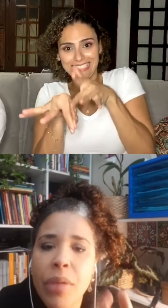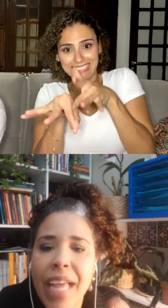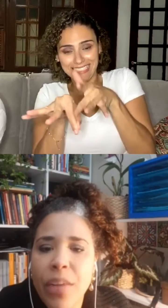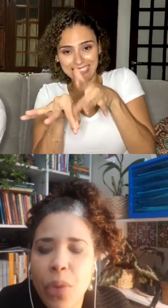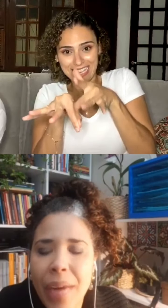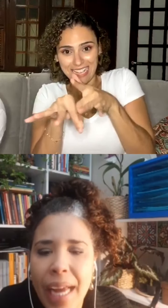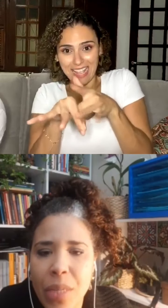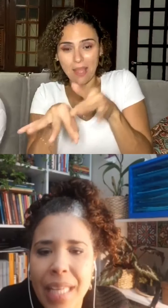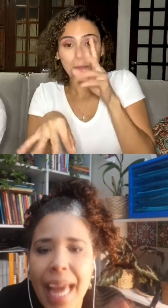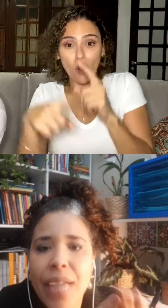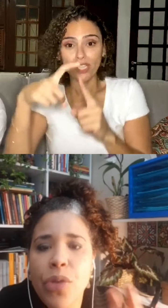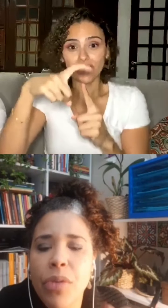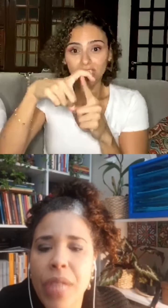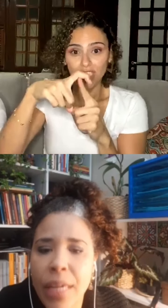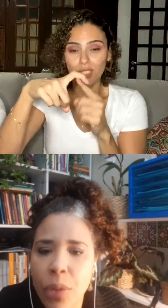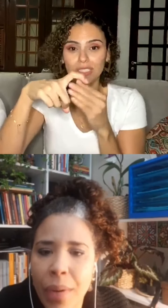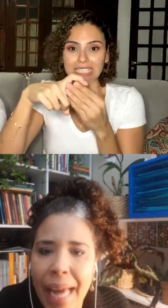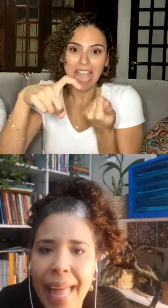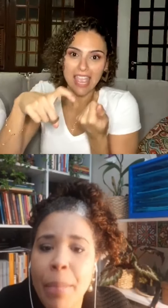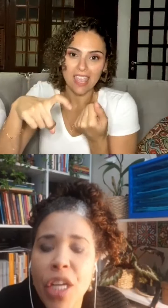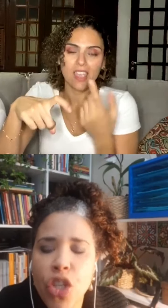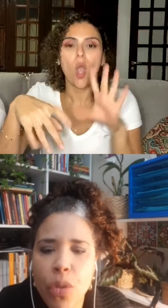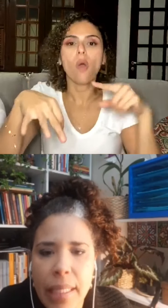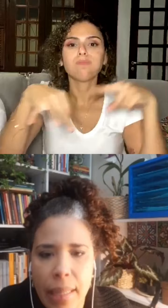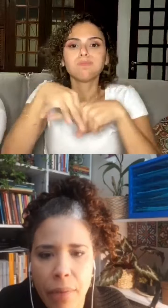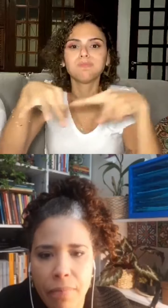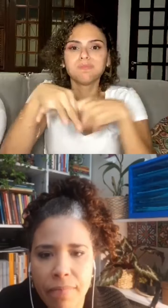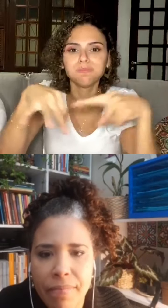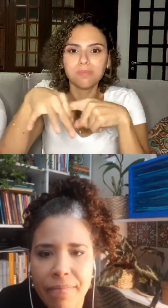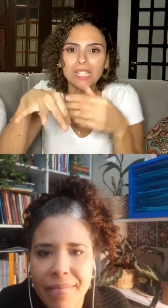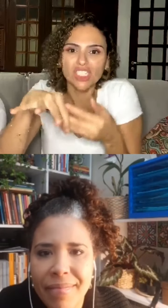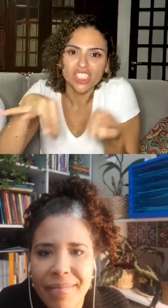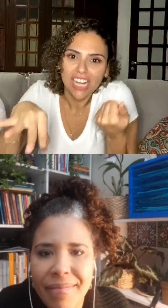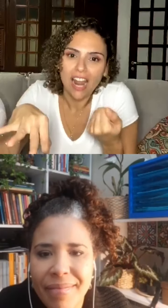sai no lugar do sexo, não sai no lugar na menstruação.